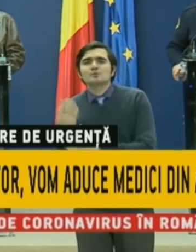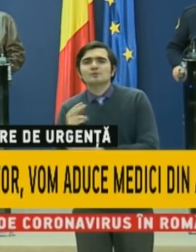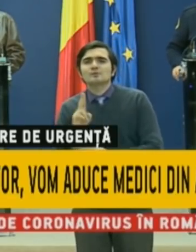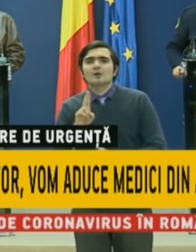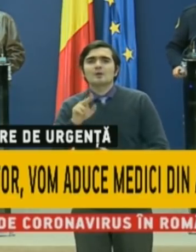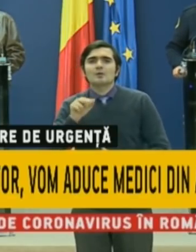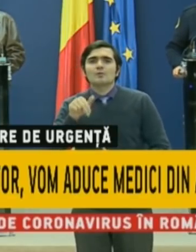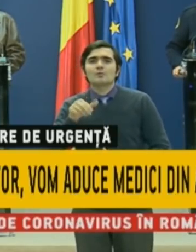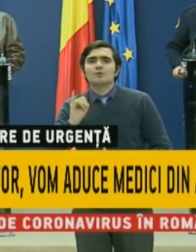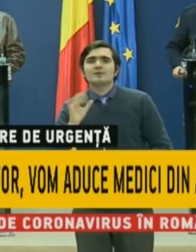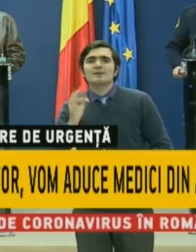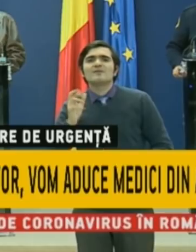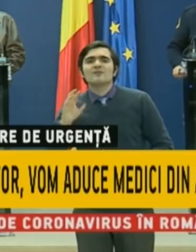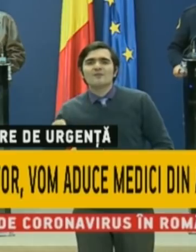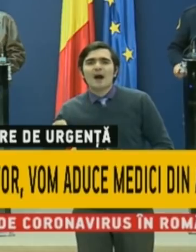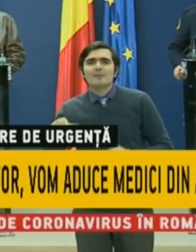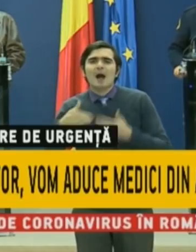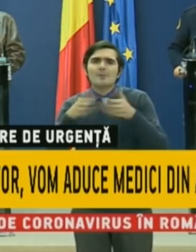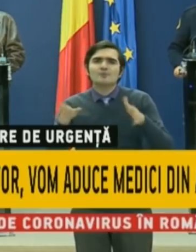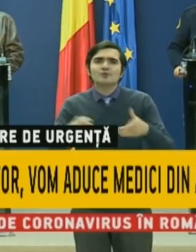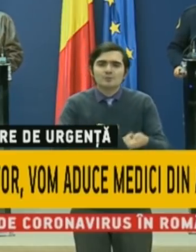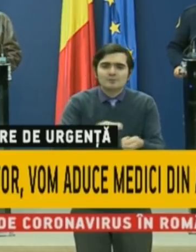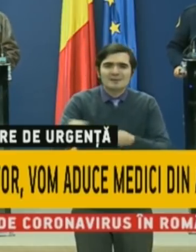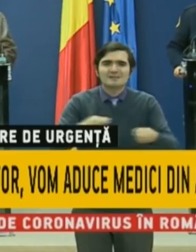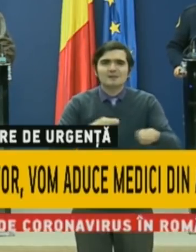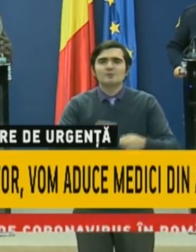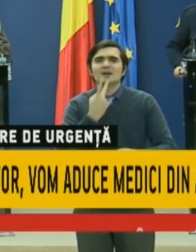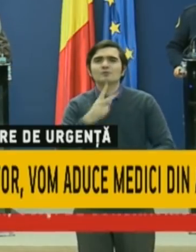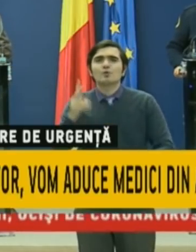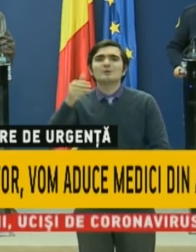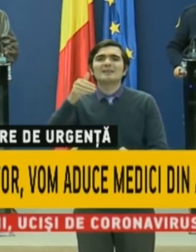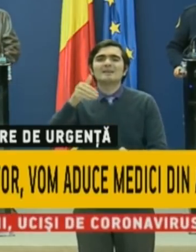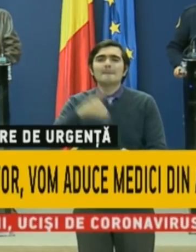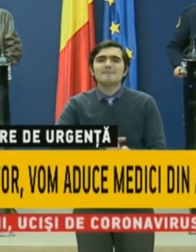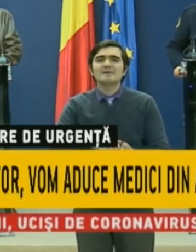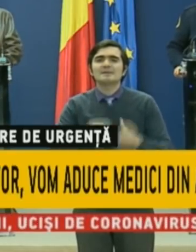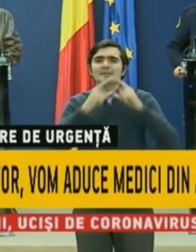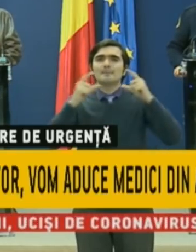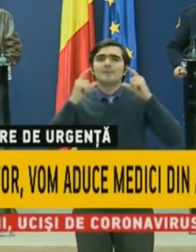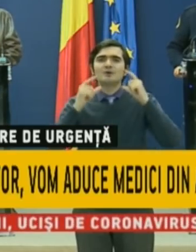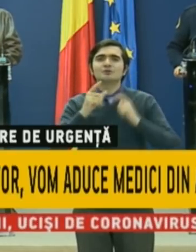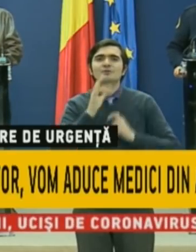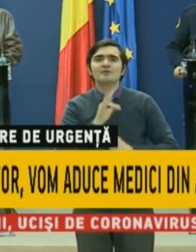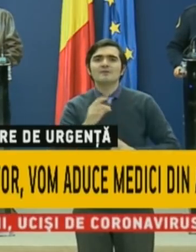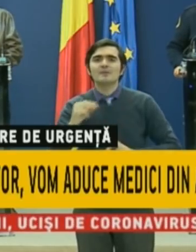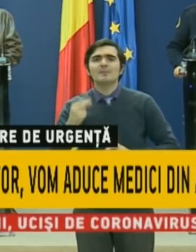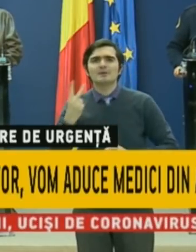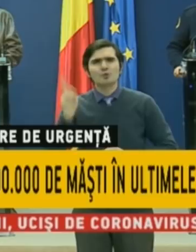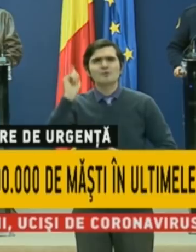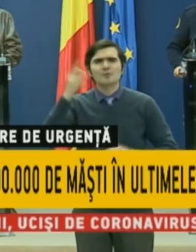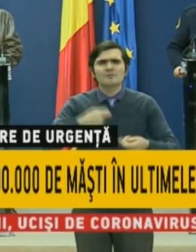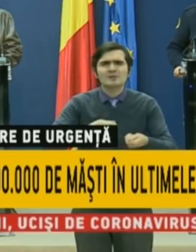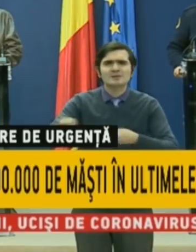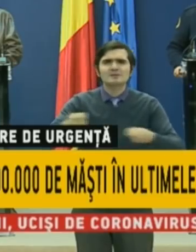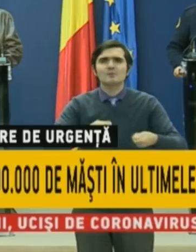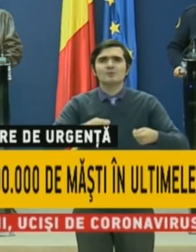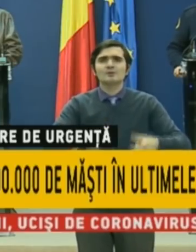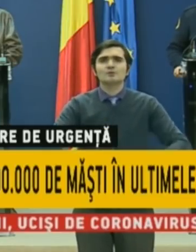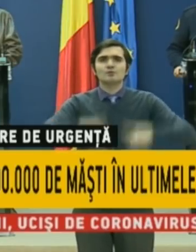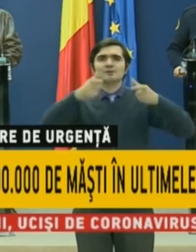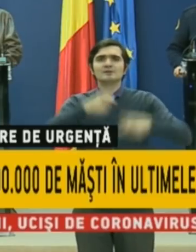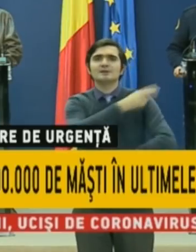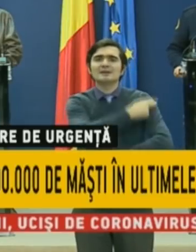începem repartiția a 200.000 de măști FFP2 care urmează să fie distribuite în unitățile sanitare și inclusiv